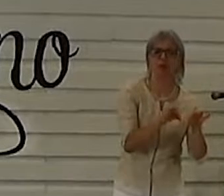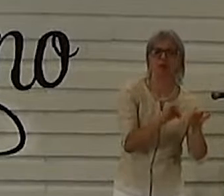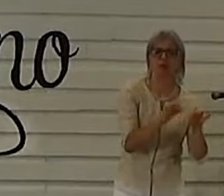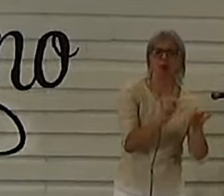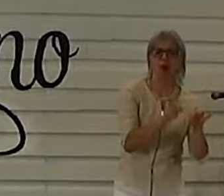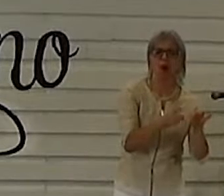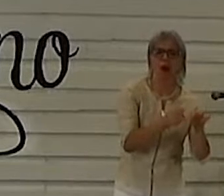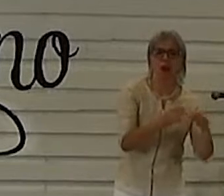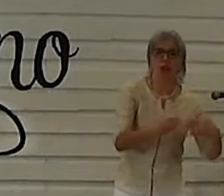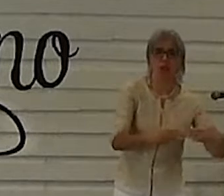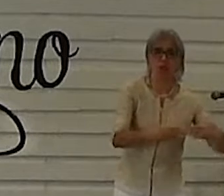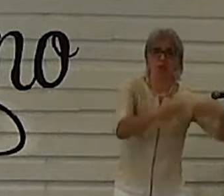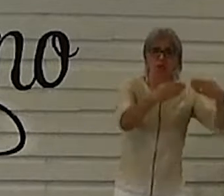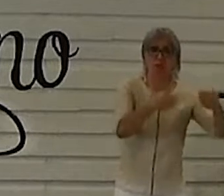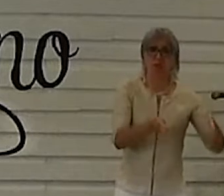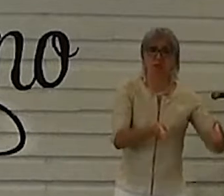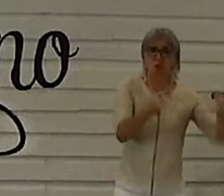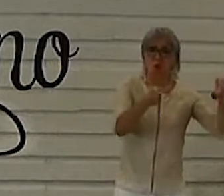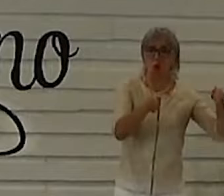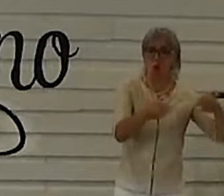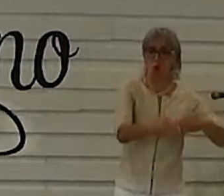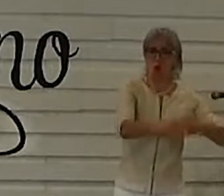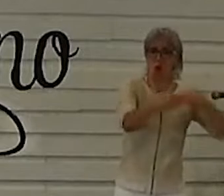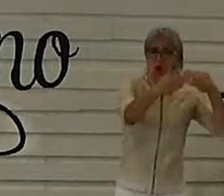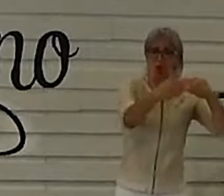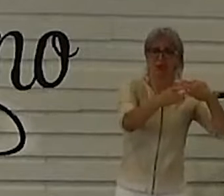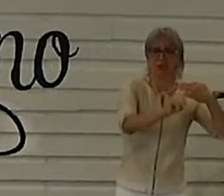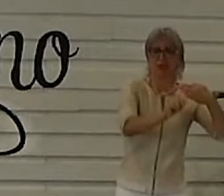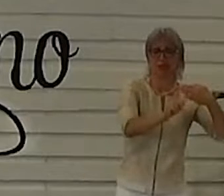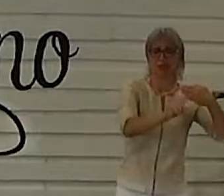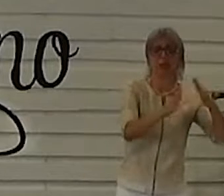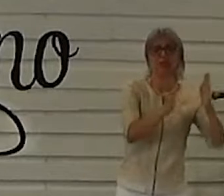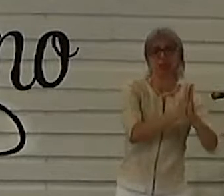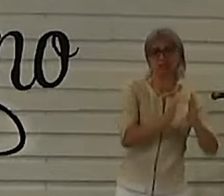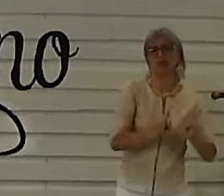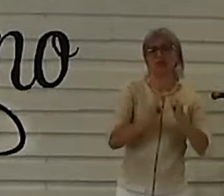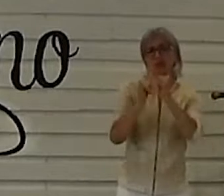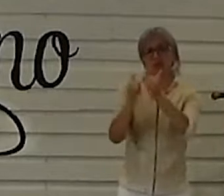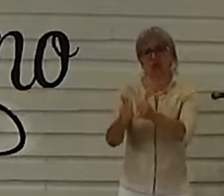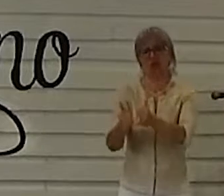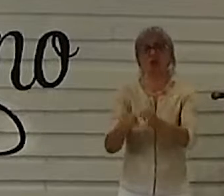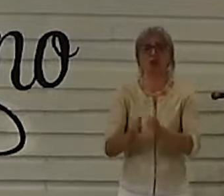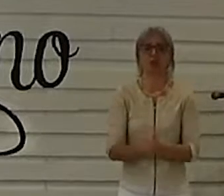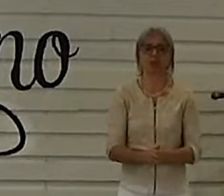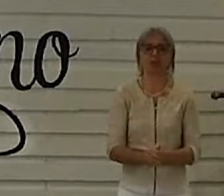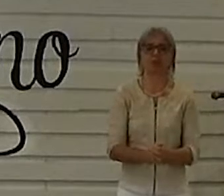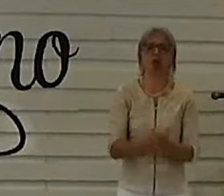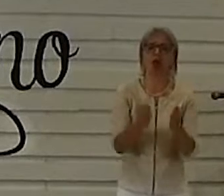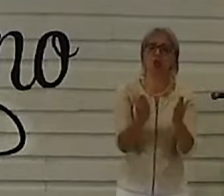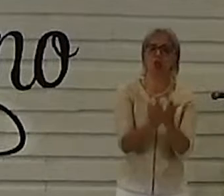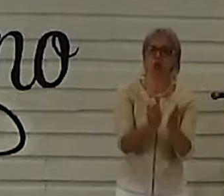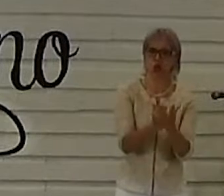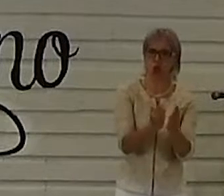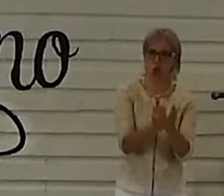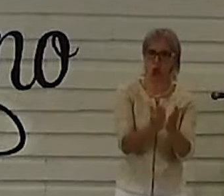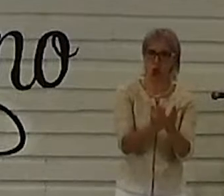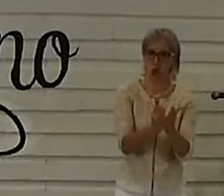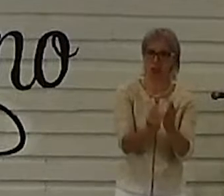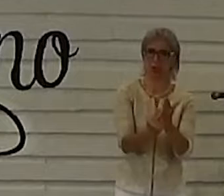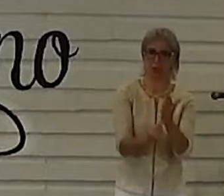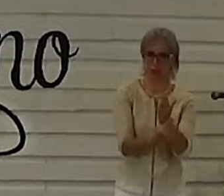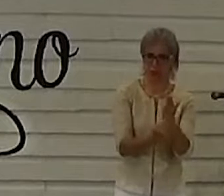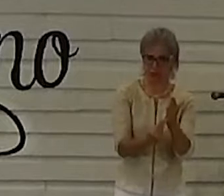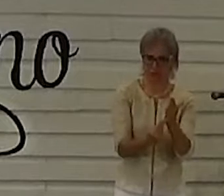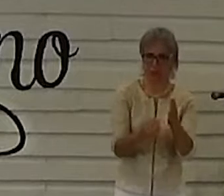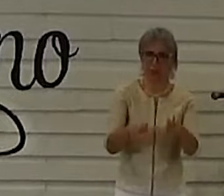ma poi dobbiamo uscire. Quegli studi che inizieranno la settimana, alla prima settimana di ottobre, a cosa serve? Non serve